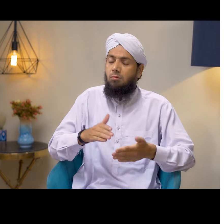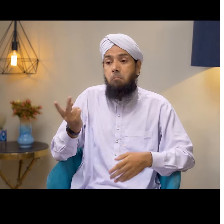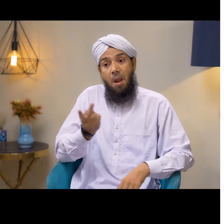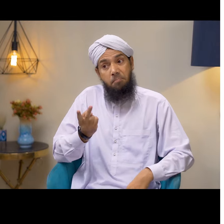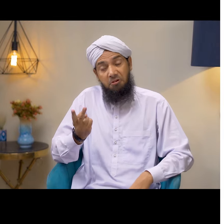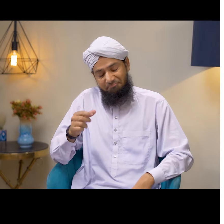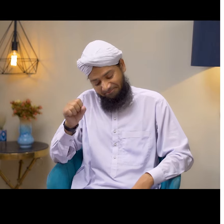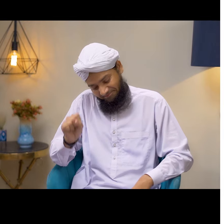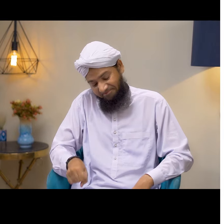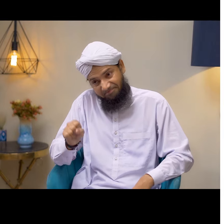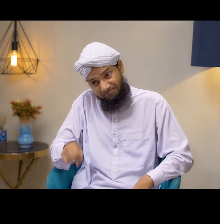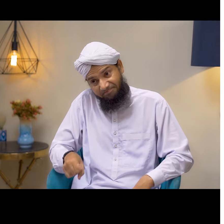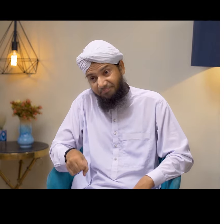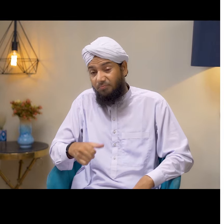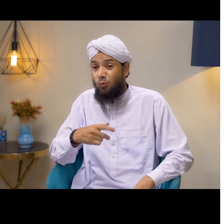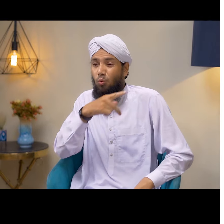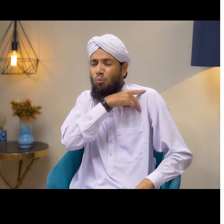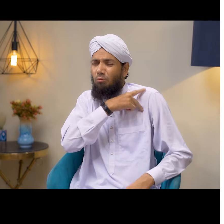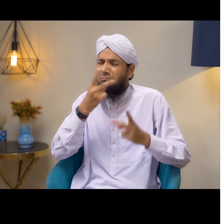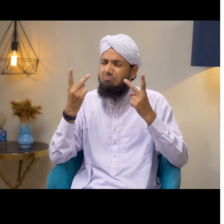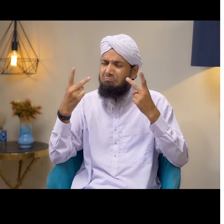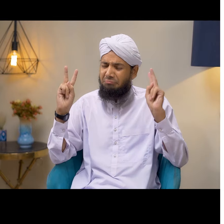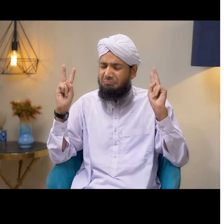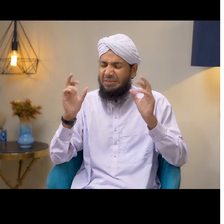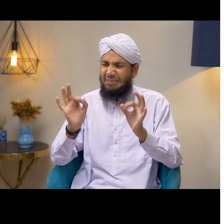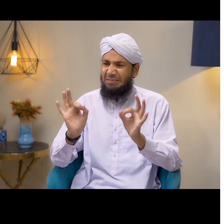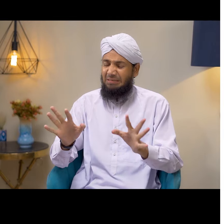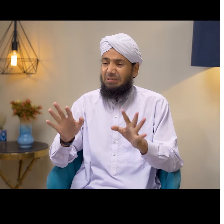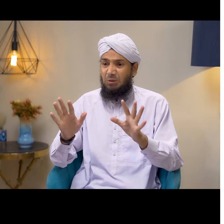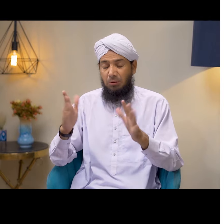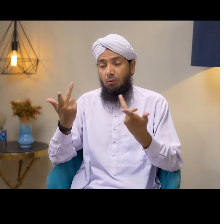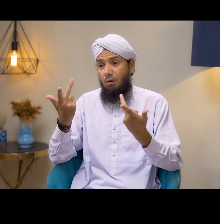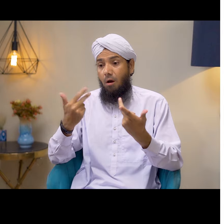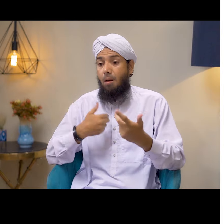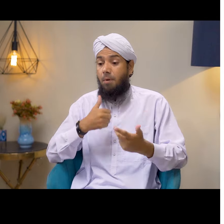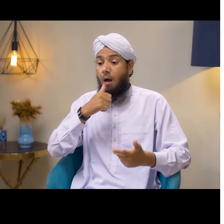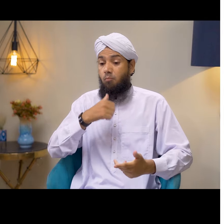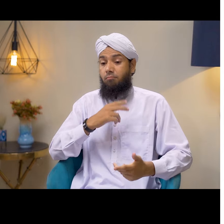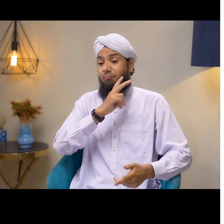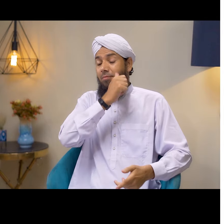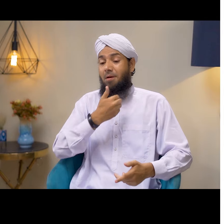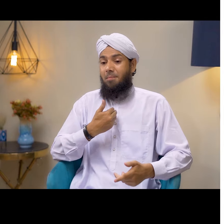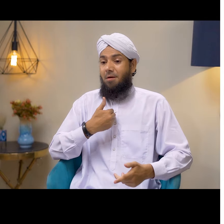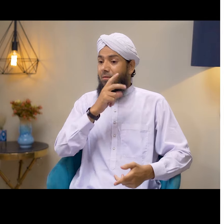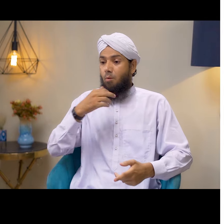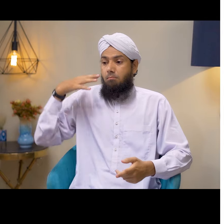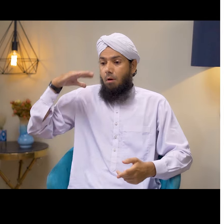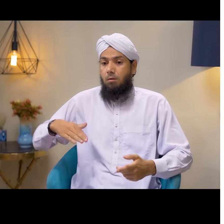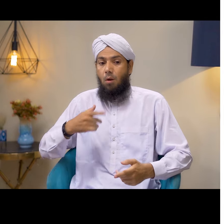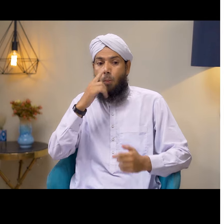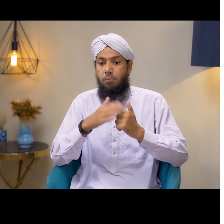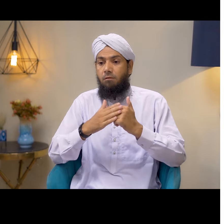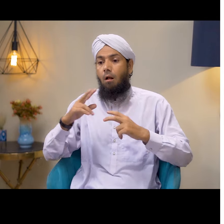اچھا، ہاں جی، یہاں گناہ کا خطرہ زیادہ ہے، اور توبہ استغفر اللہ، وہ شرم آتی زبان پر،